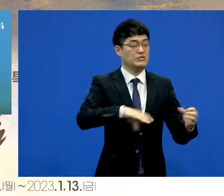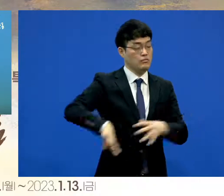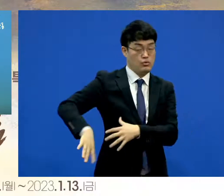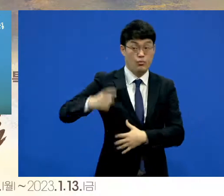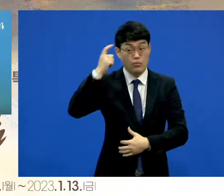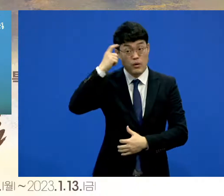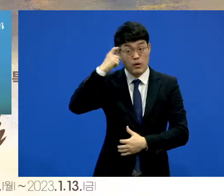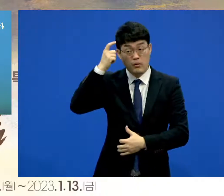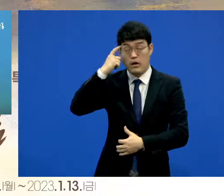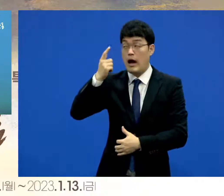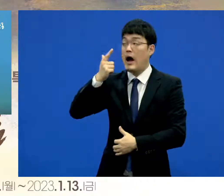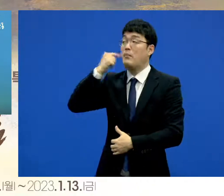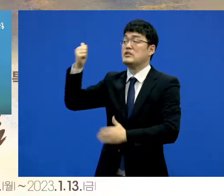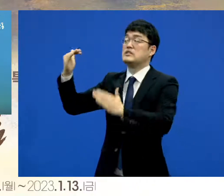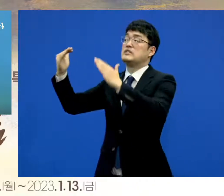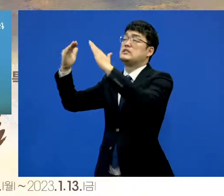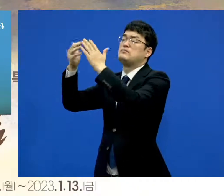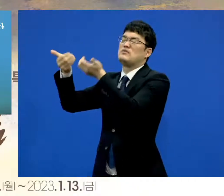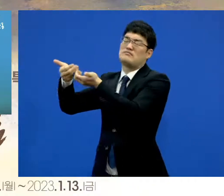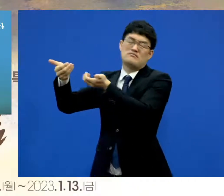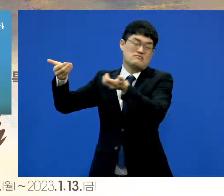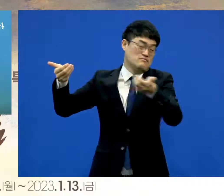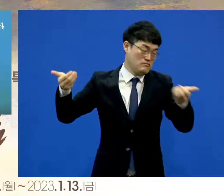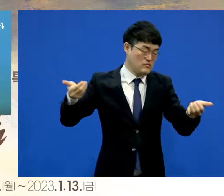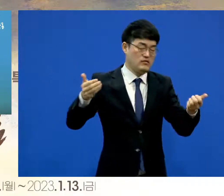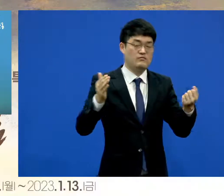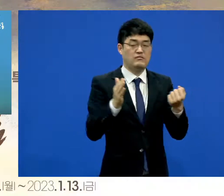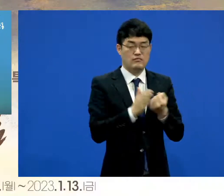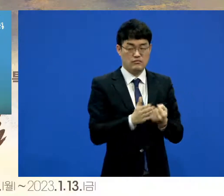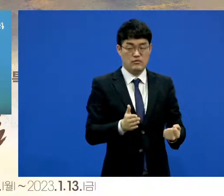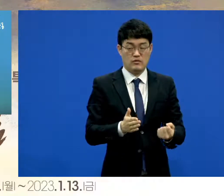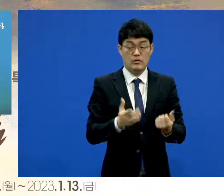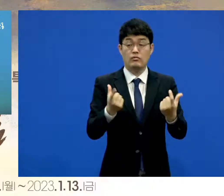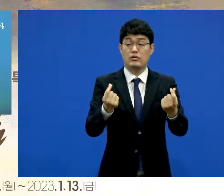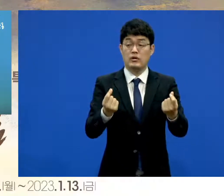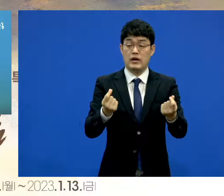하나님을 떠난 인간의 역사는 저주입니다. 한마디로 저주입니다.